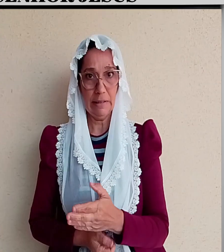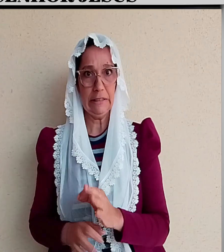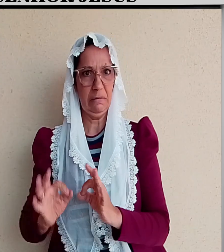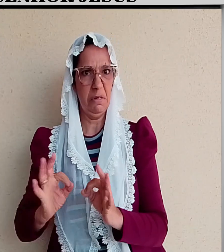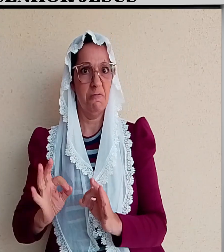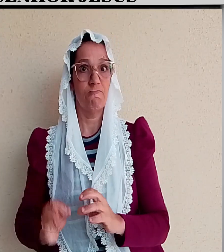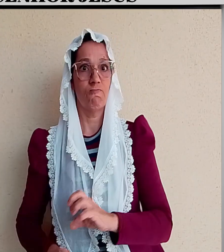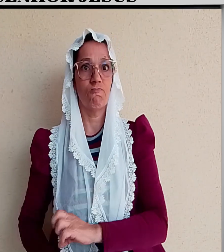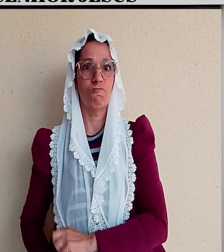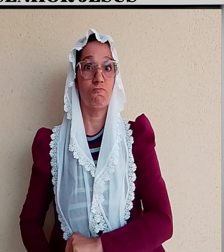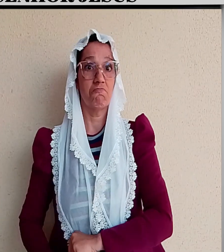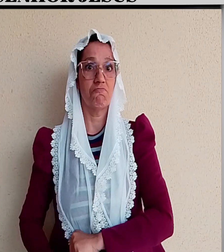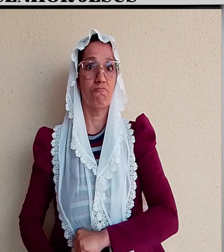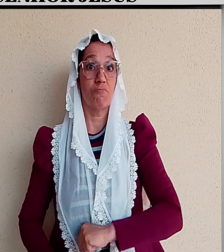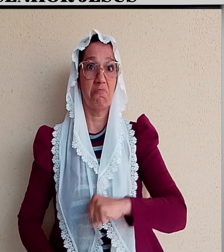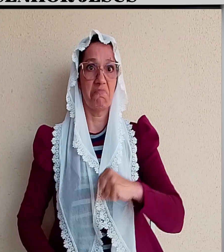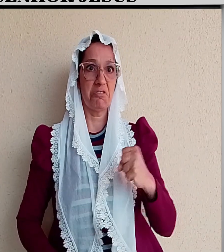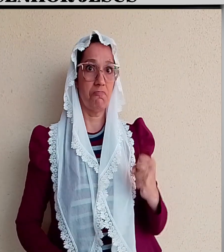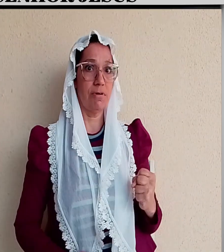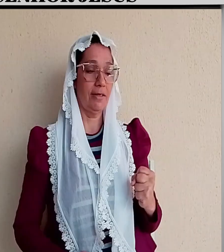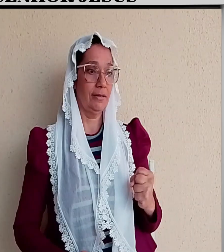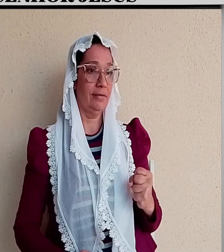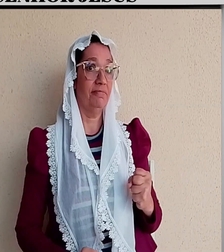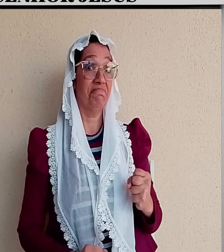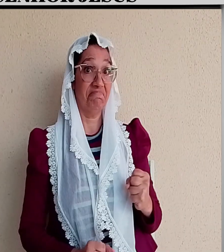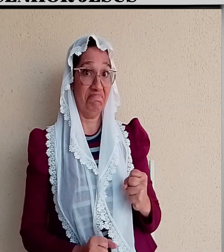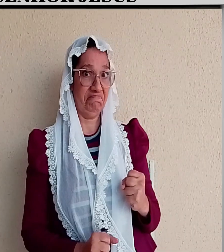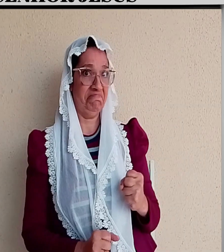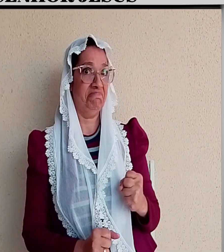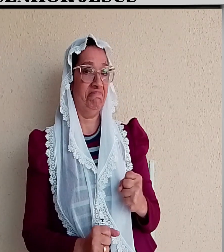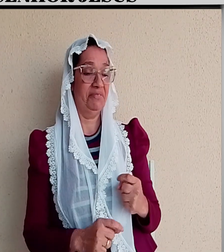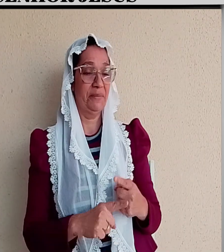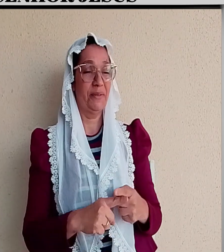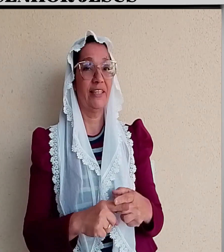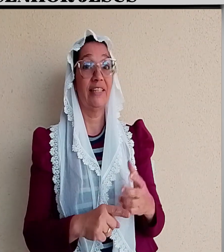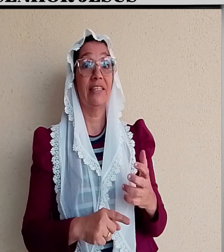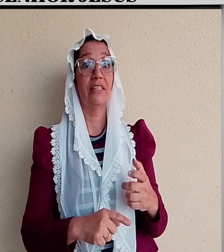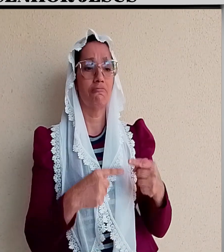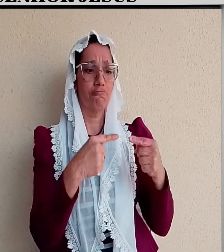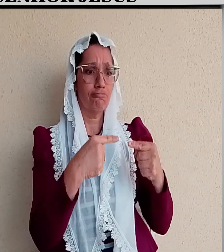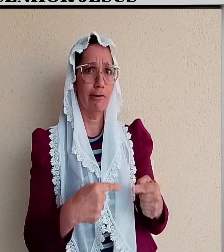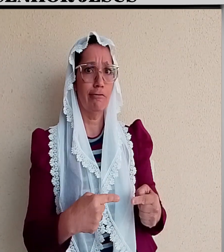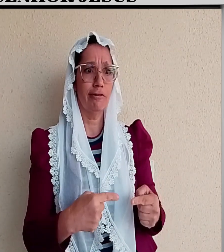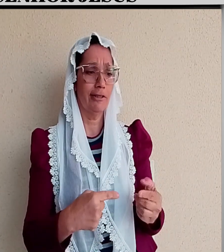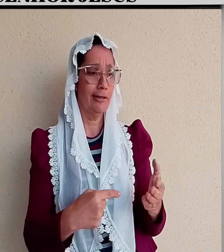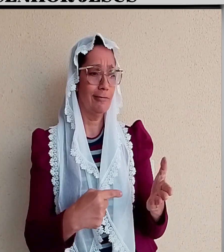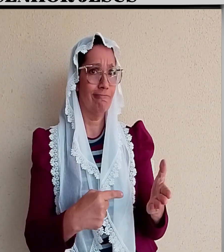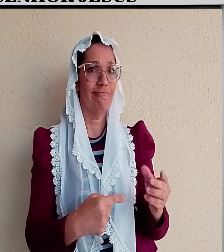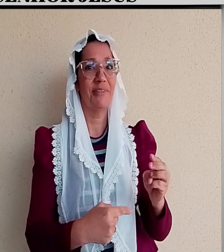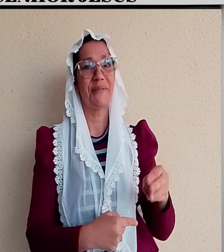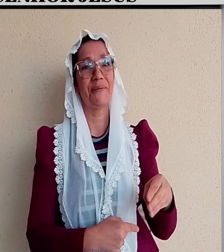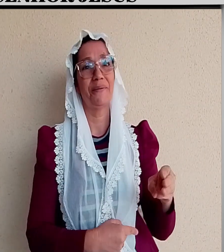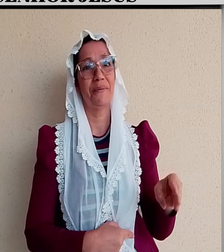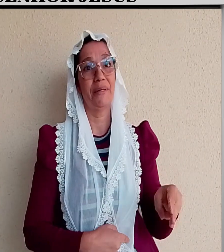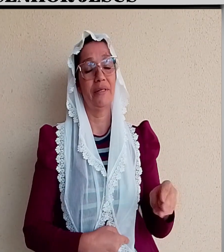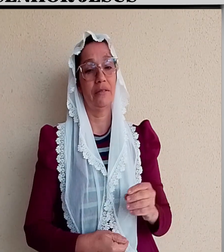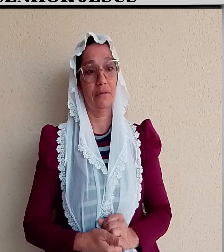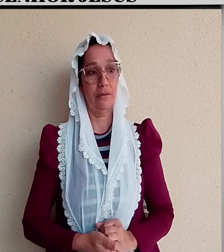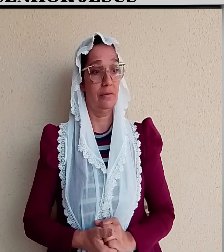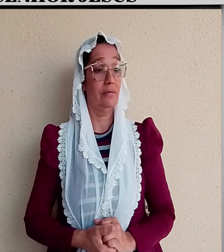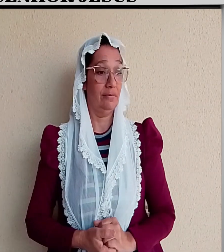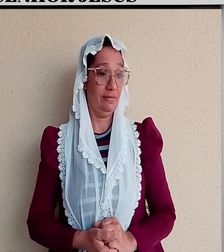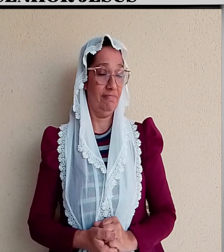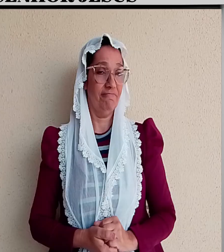ferir aqueles que estavam tentando pegar o mestre. Irmãos, isso está comprovado